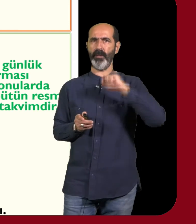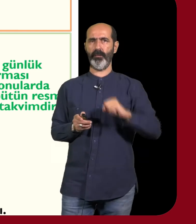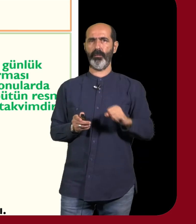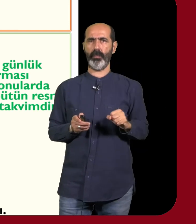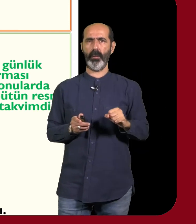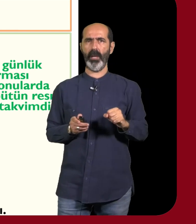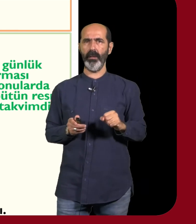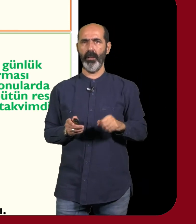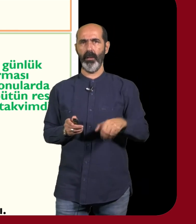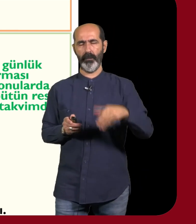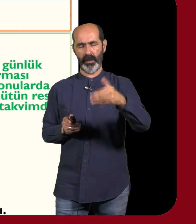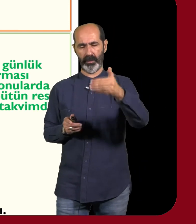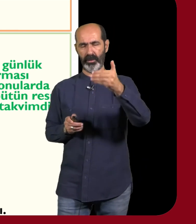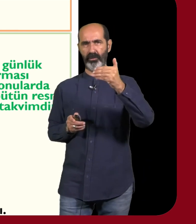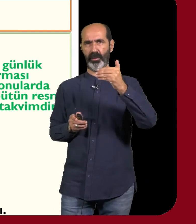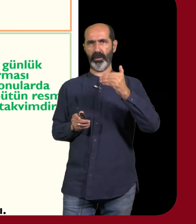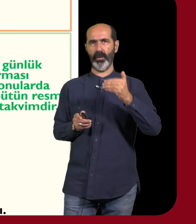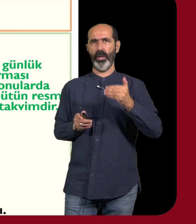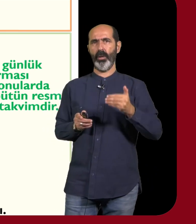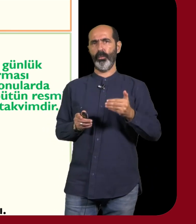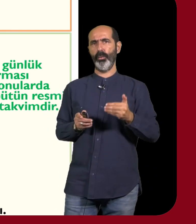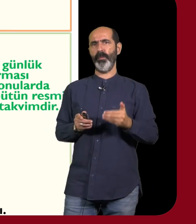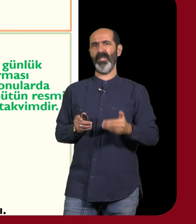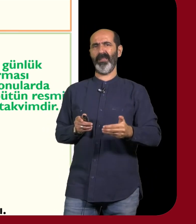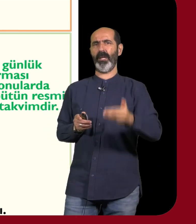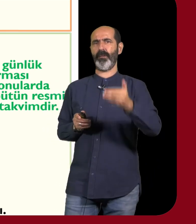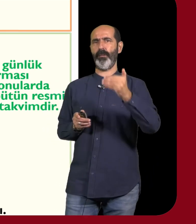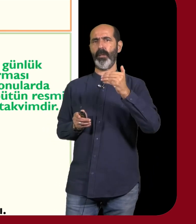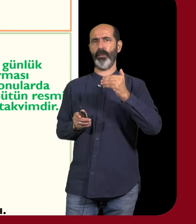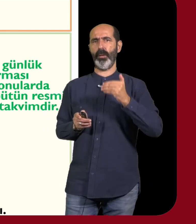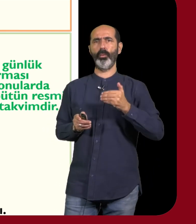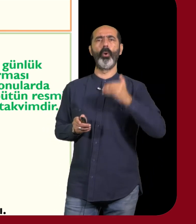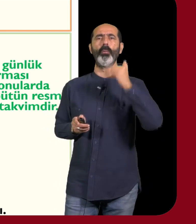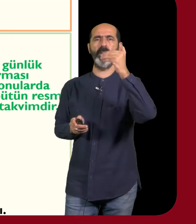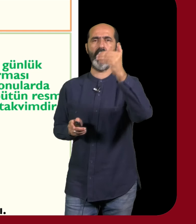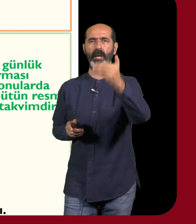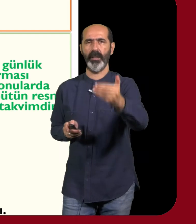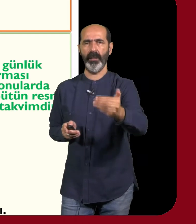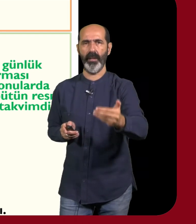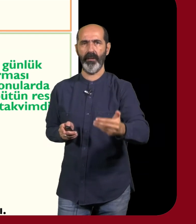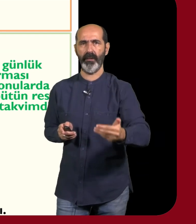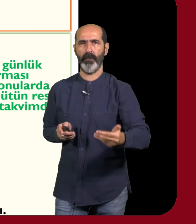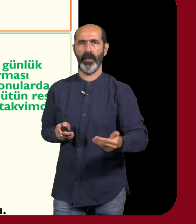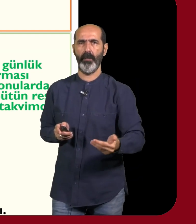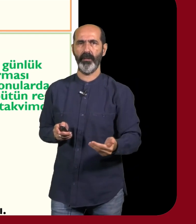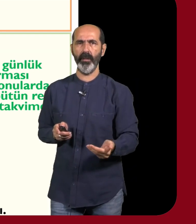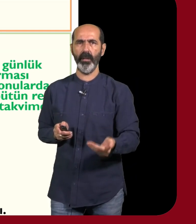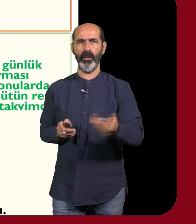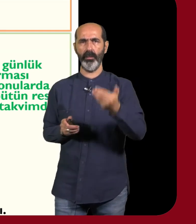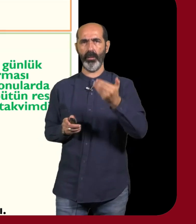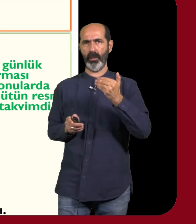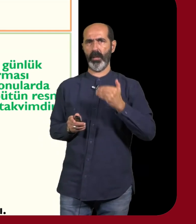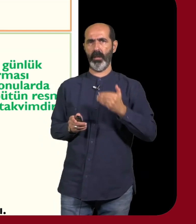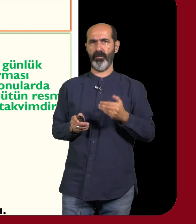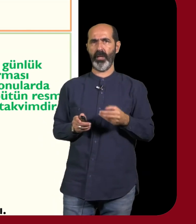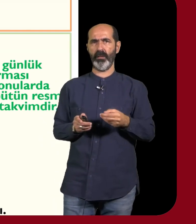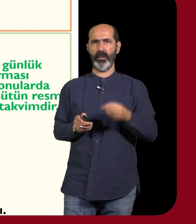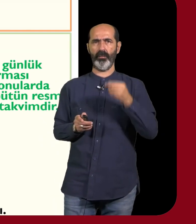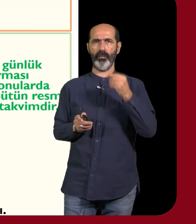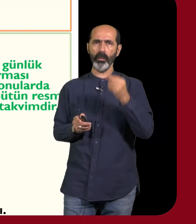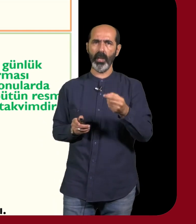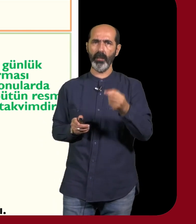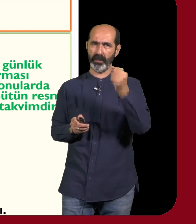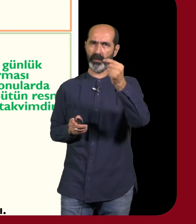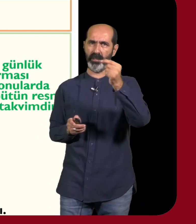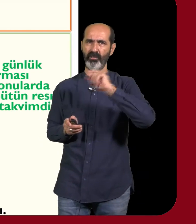hesaplaması çok kolay bir kişinin Rumi takvime göre doğum tarihini hesaplaması Normal